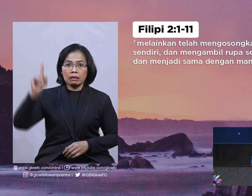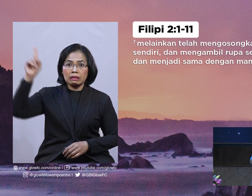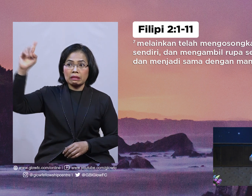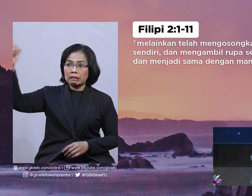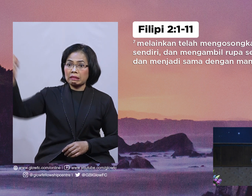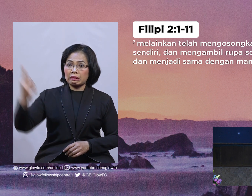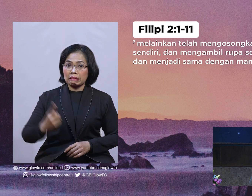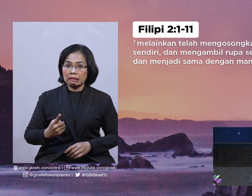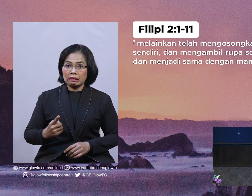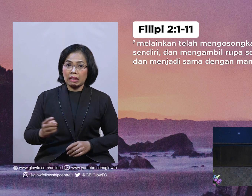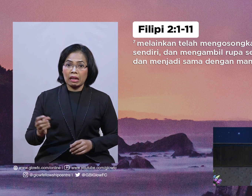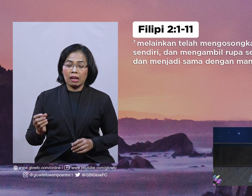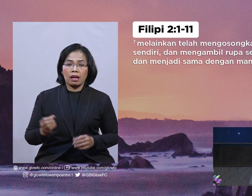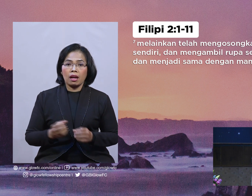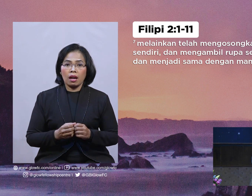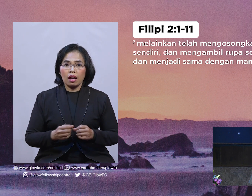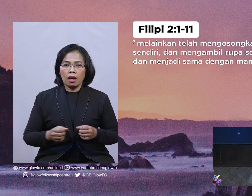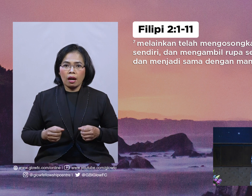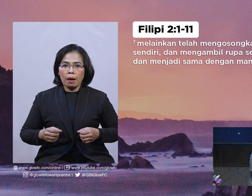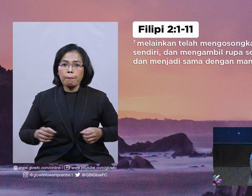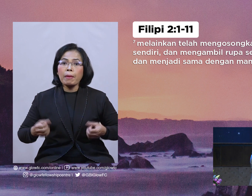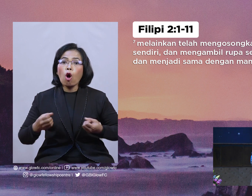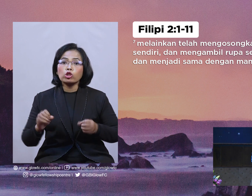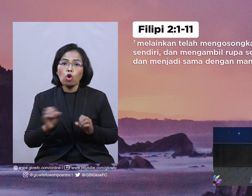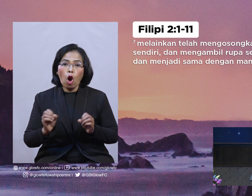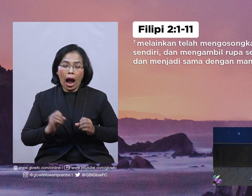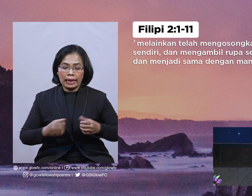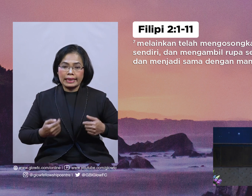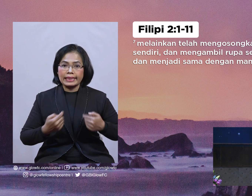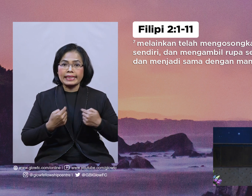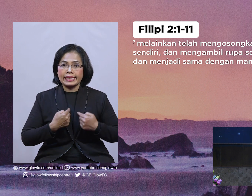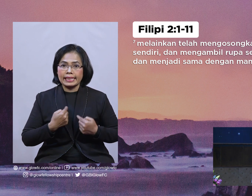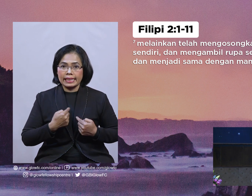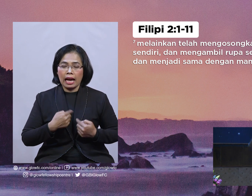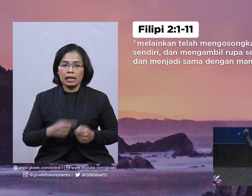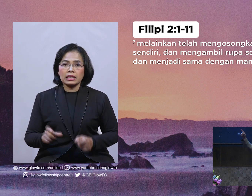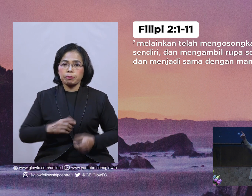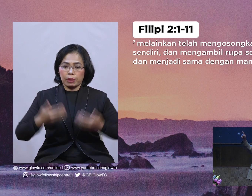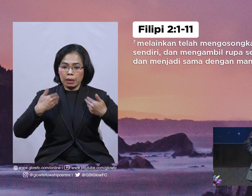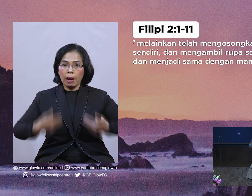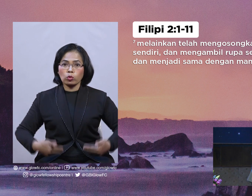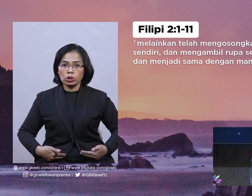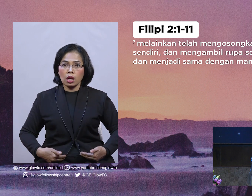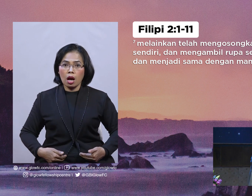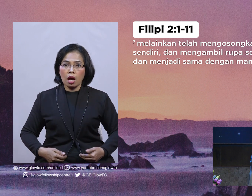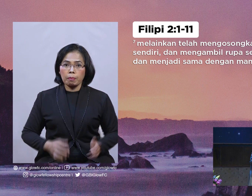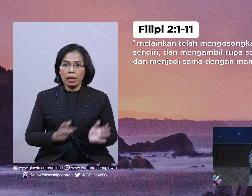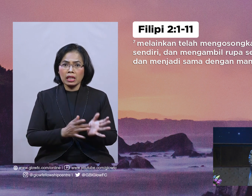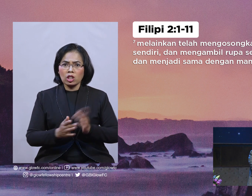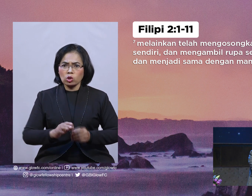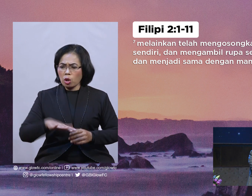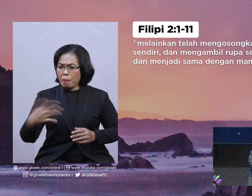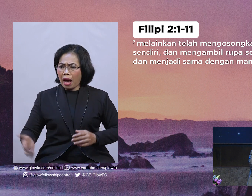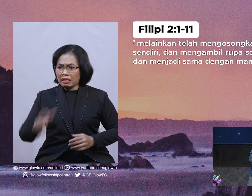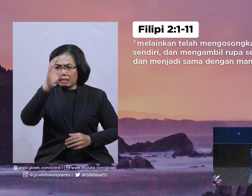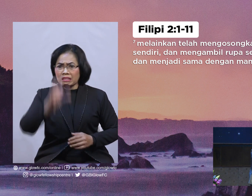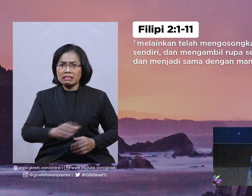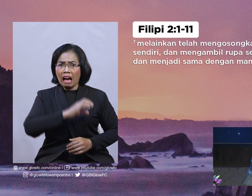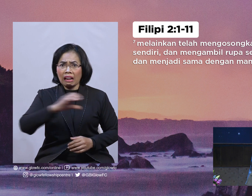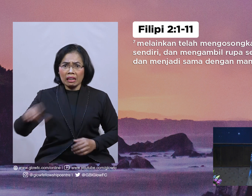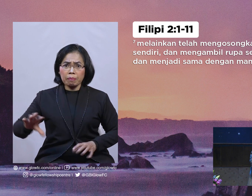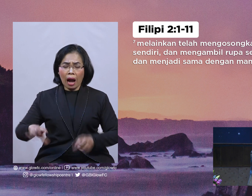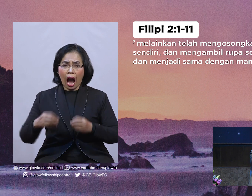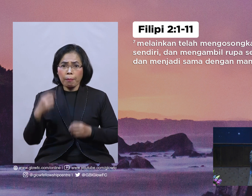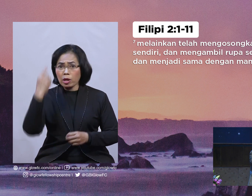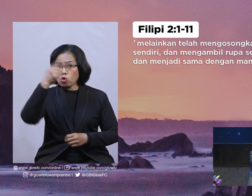dirinya dan mengambil rupa seorang hamba dan menjadi sama dengan manusia Peristiwa ini terjadi Man disalib dia mengosongkan diri mengambil rupa seorang hamba